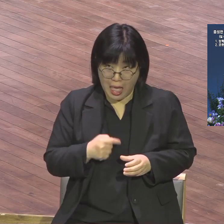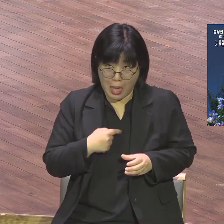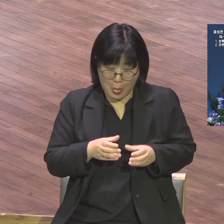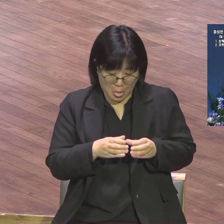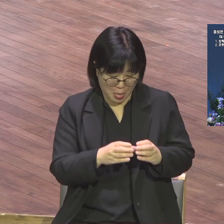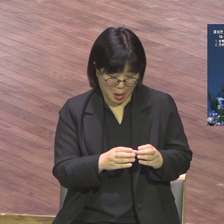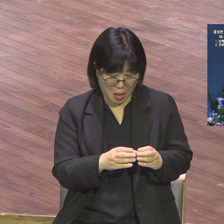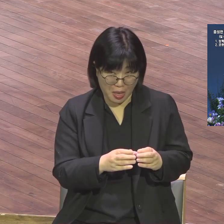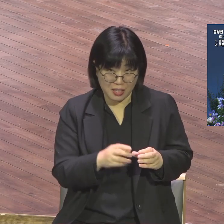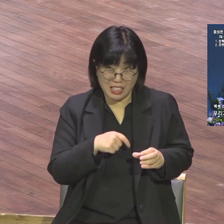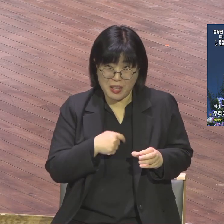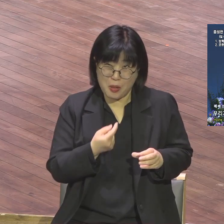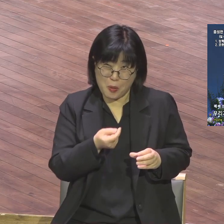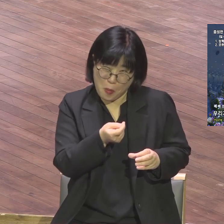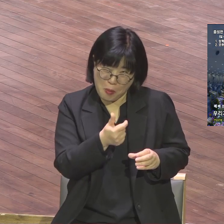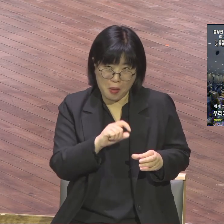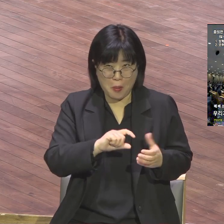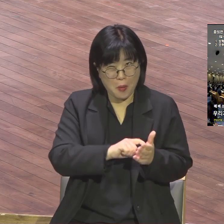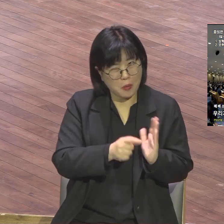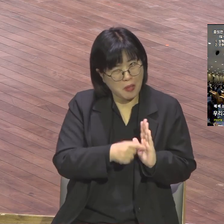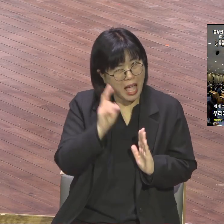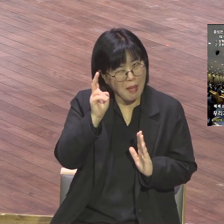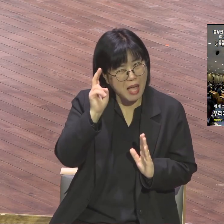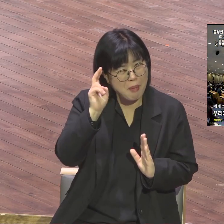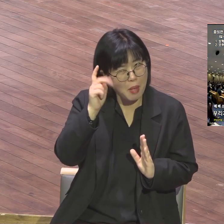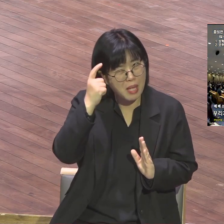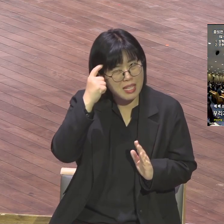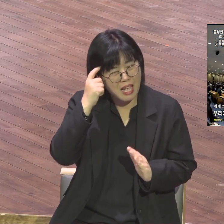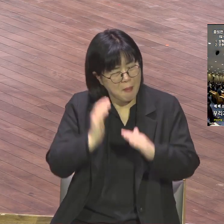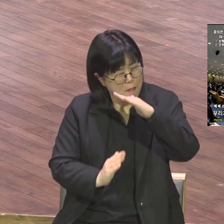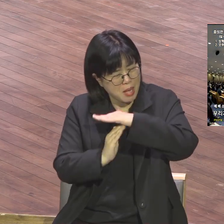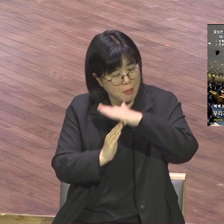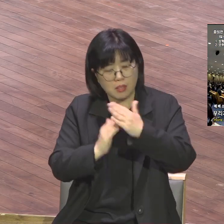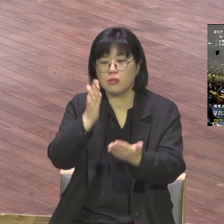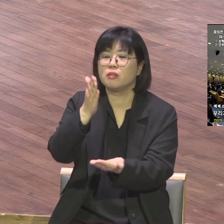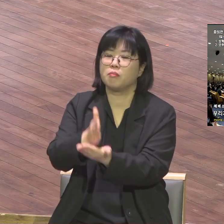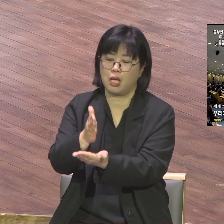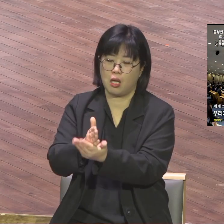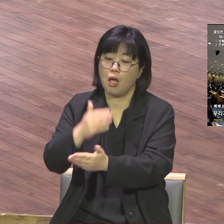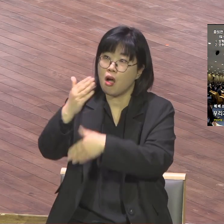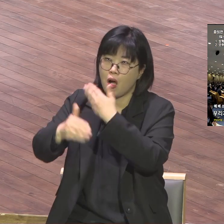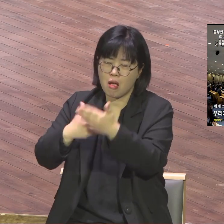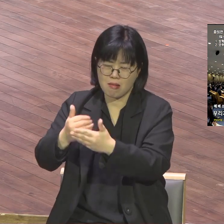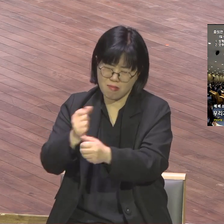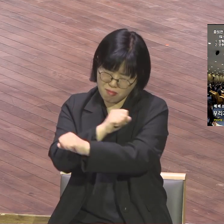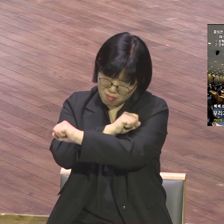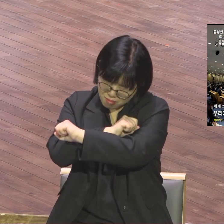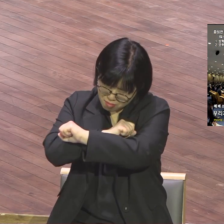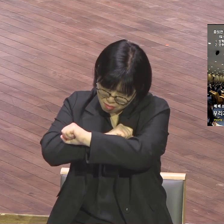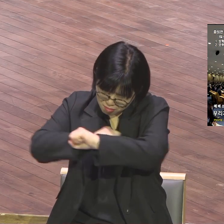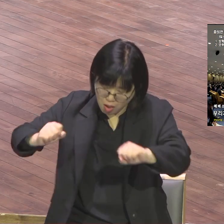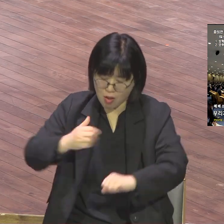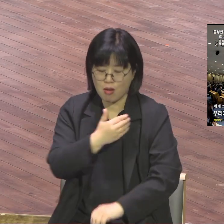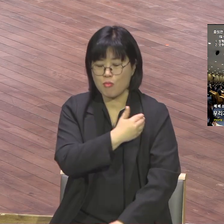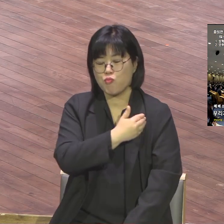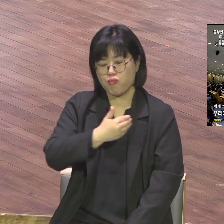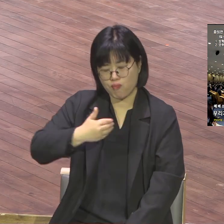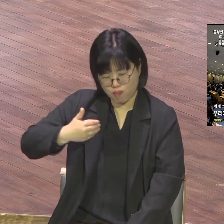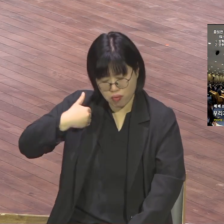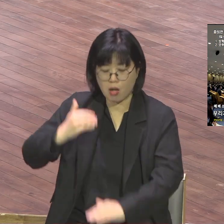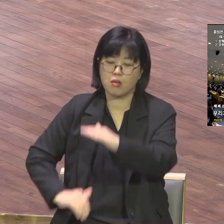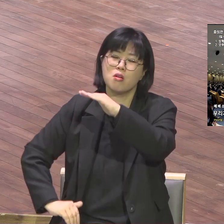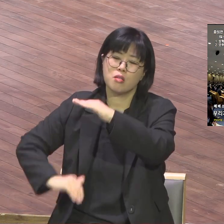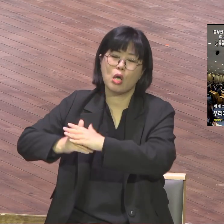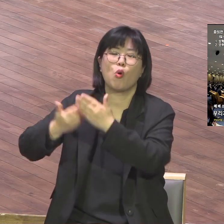3장 1절에 우리가 구하거나 생각하는 모든 것에 더 넘치도록 능히 하실 분이